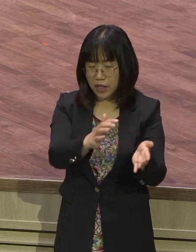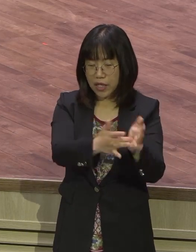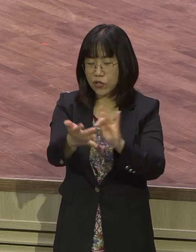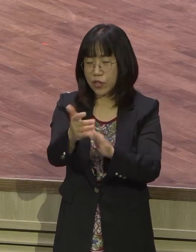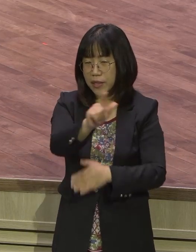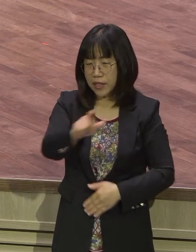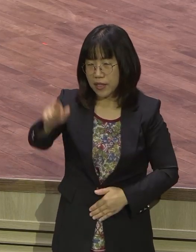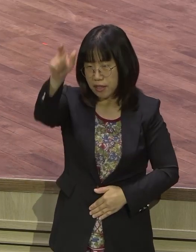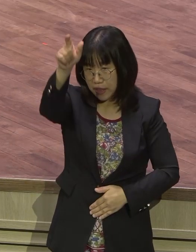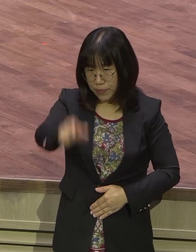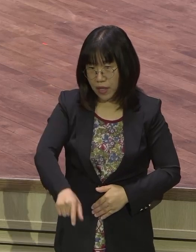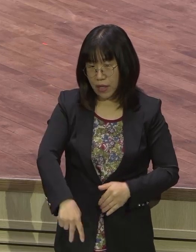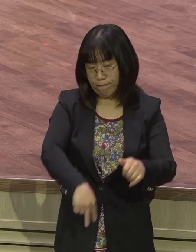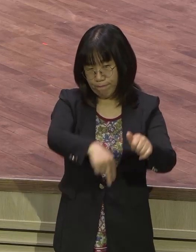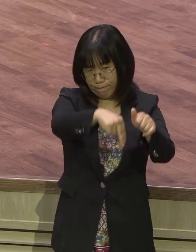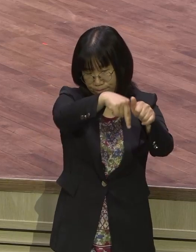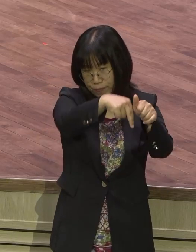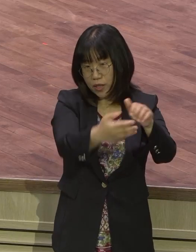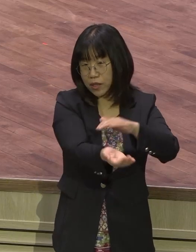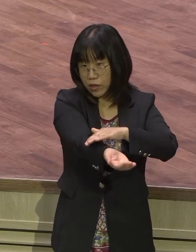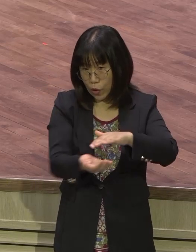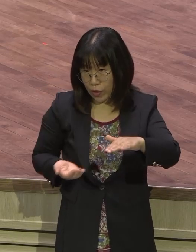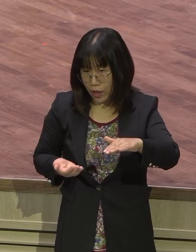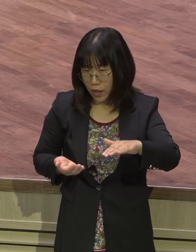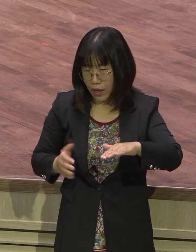마지막 말 다 이루었다